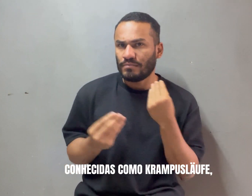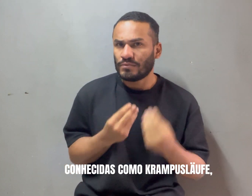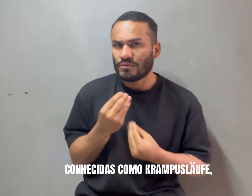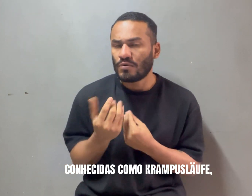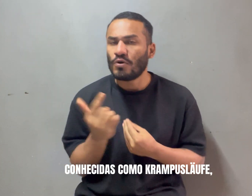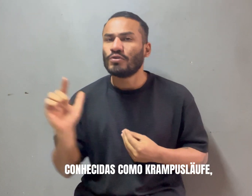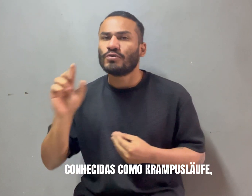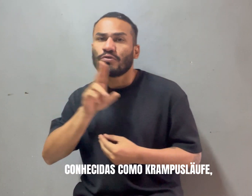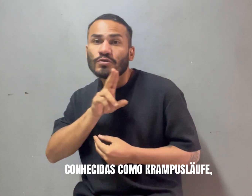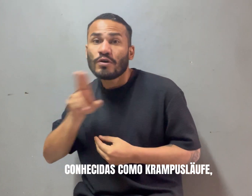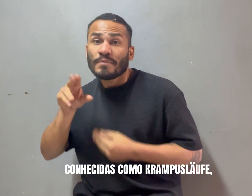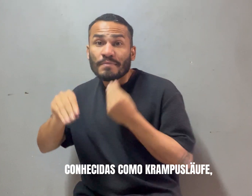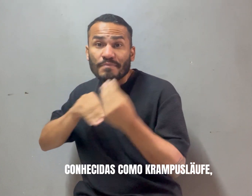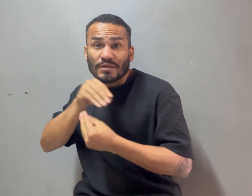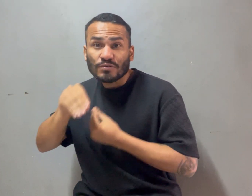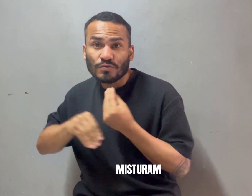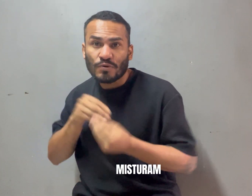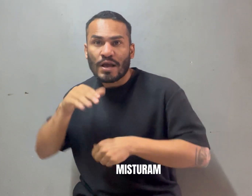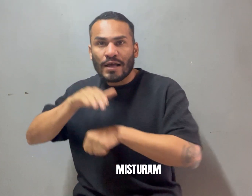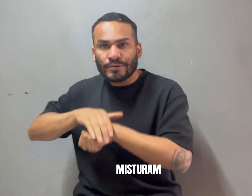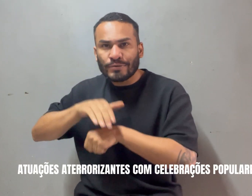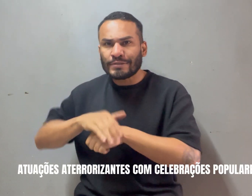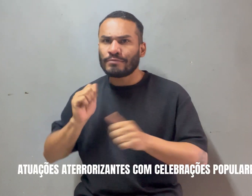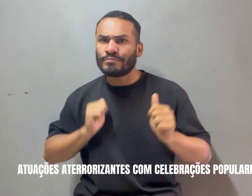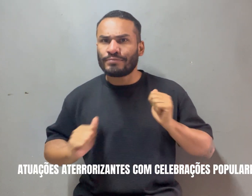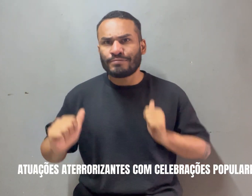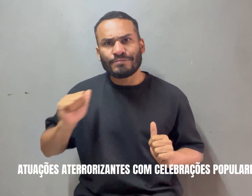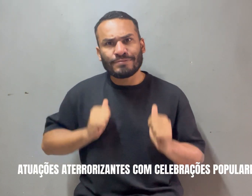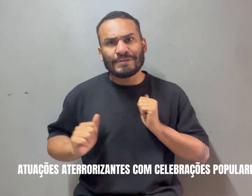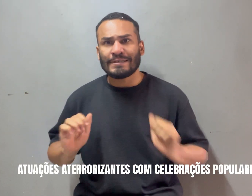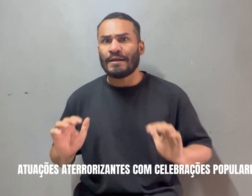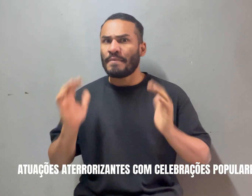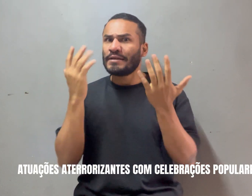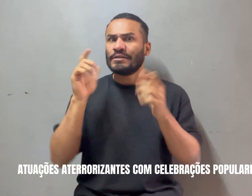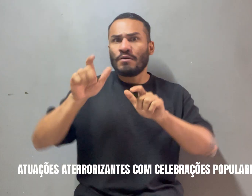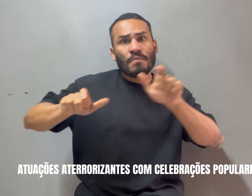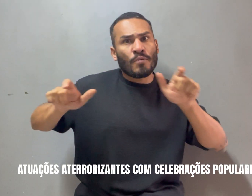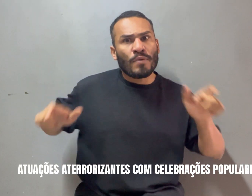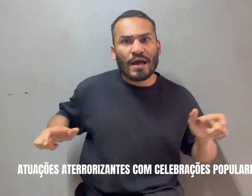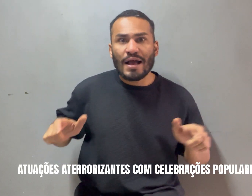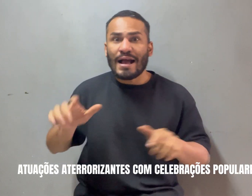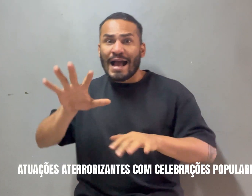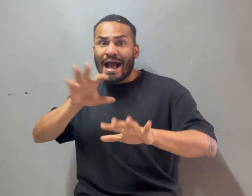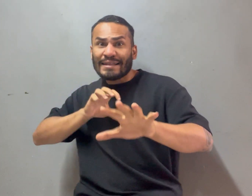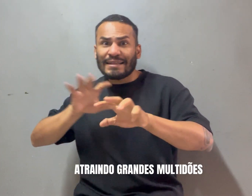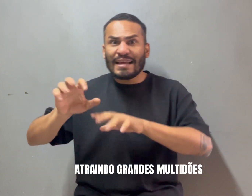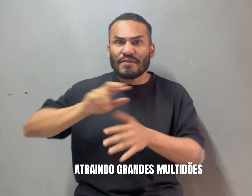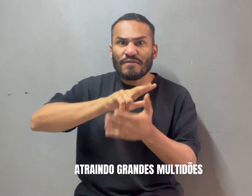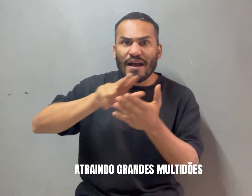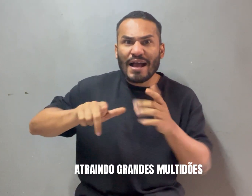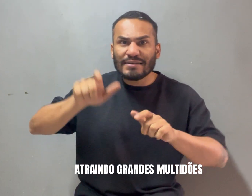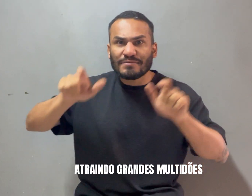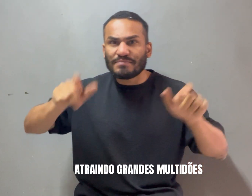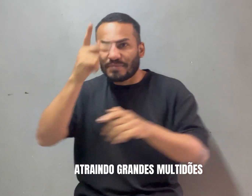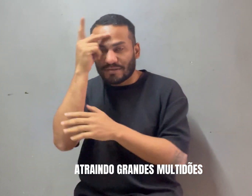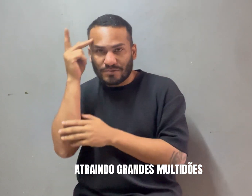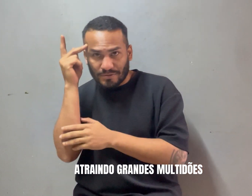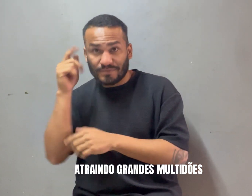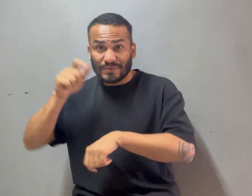como Krampusläufe, misturam atuações aterrorizantes com celebrações populares, atraindo grandes multidões.